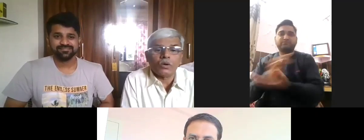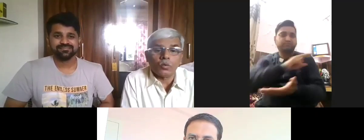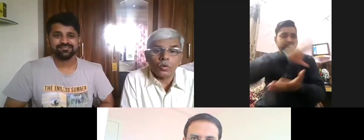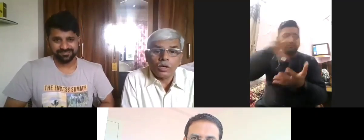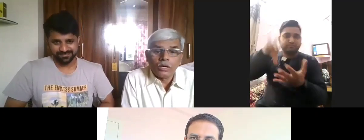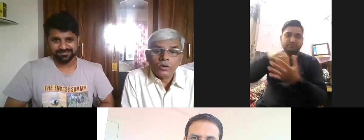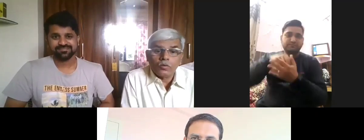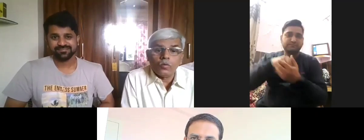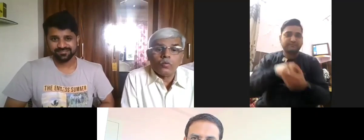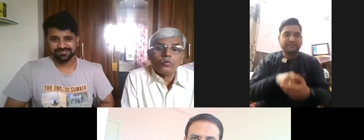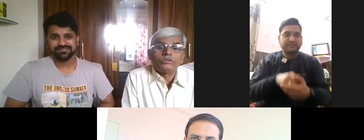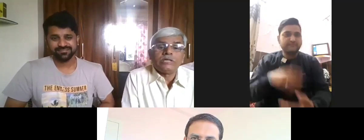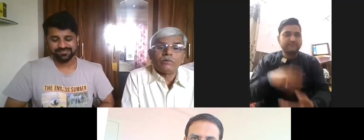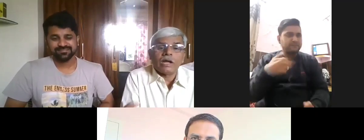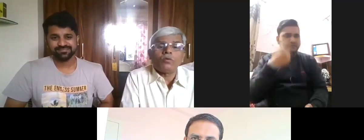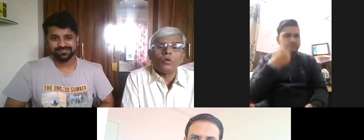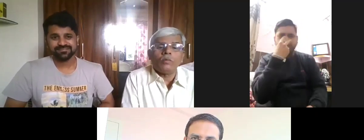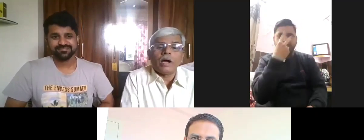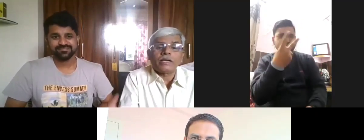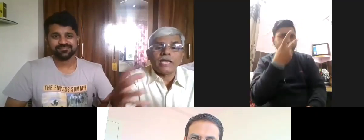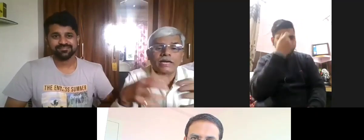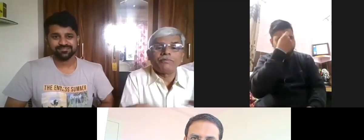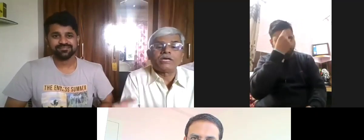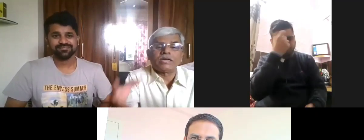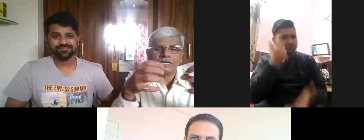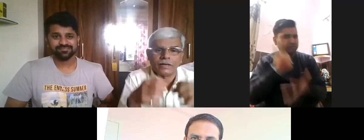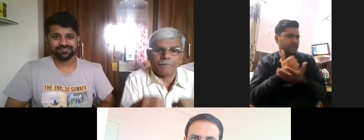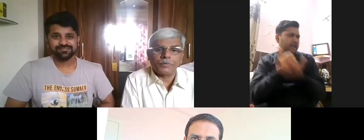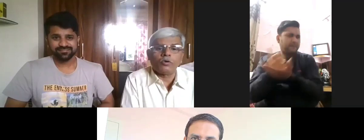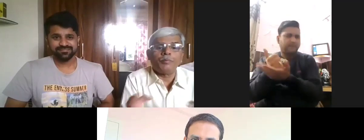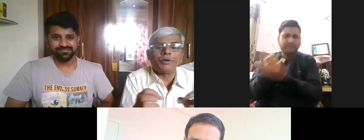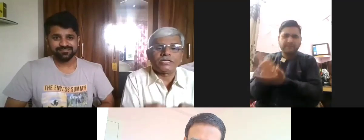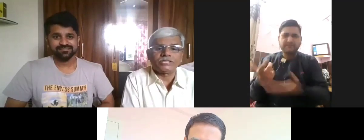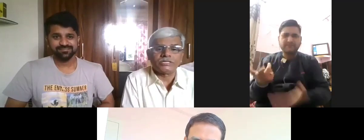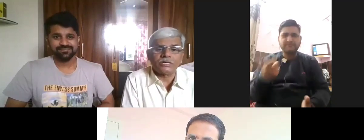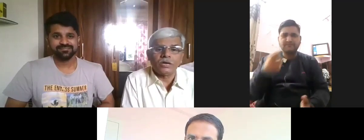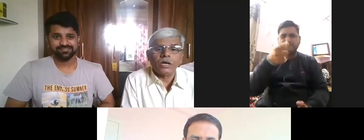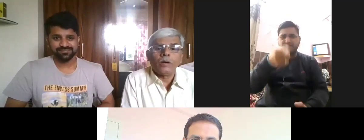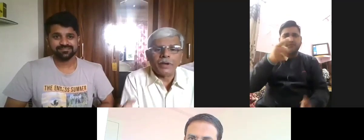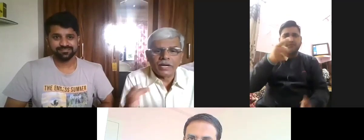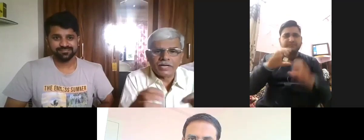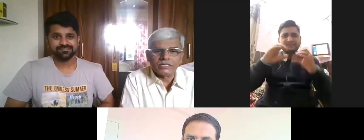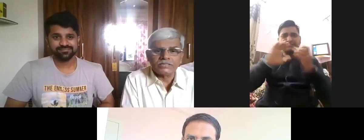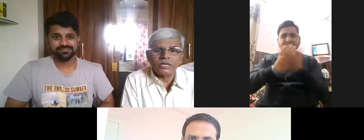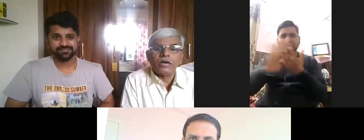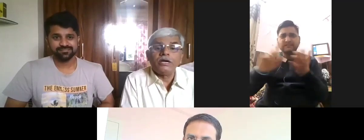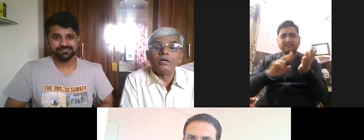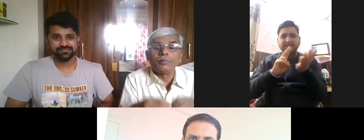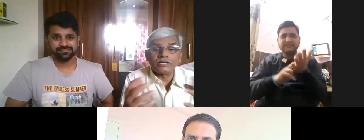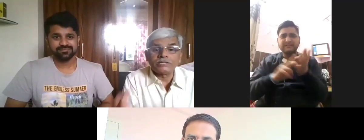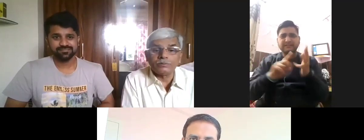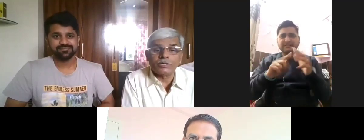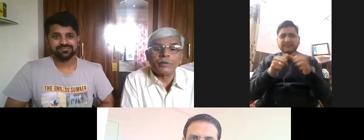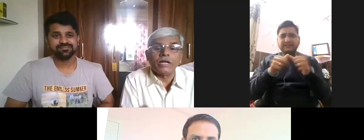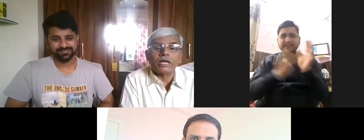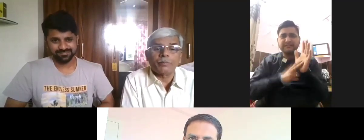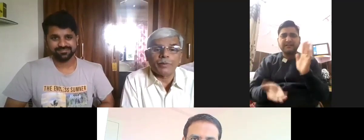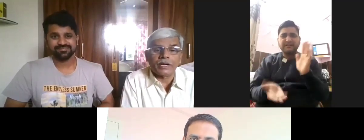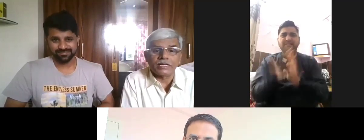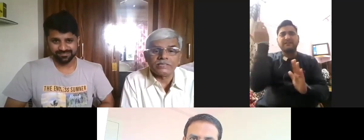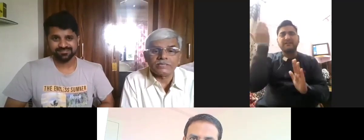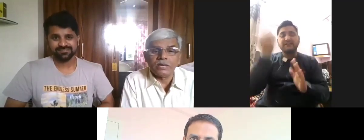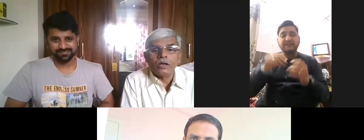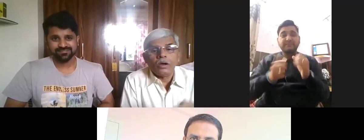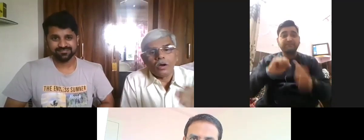करता गया, और वो उसी दौरान वो बाकी एक्टिविटी करते गए, कॉम्पिटिशन, पेंटिंग्स, डिफरेंट सब्जेक्ट पे अलग